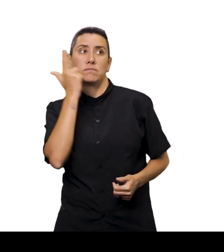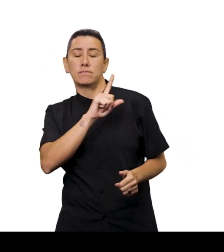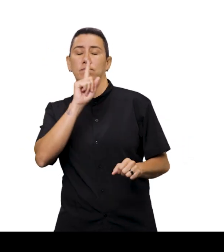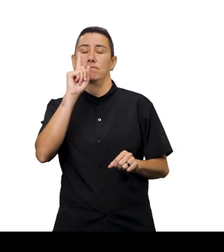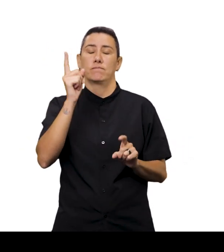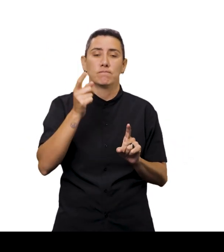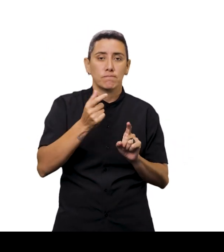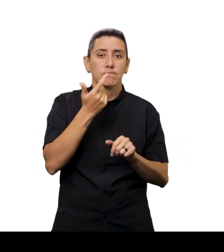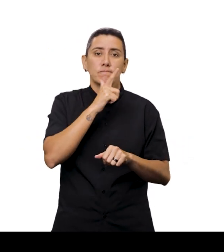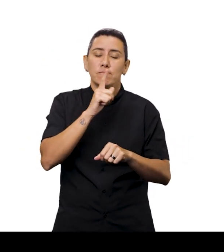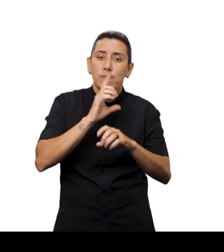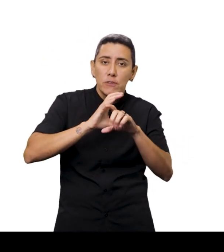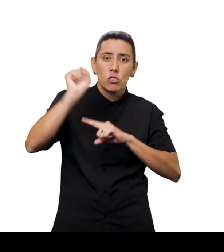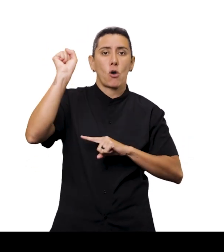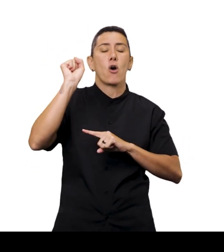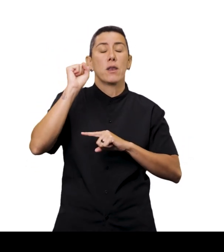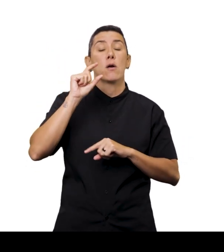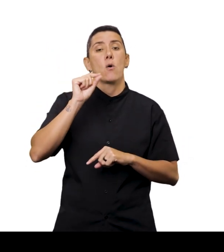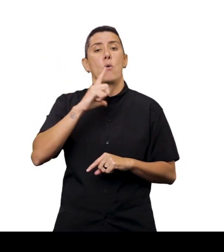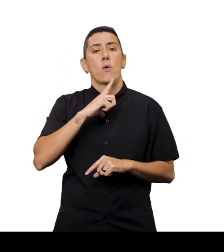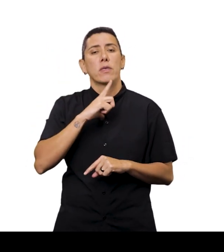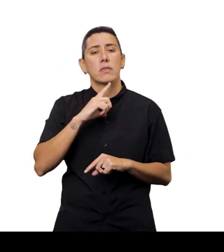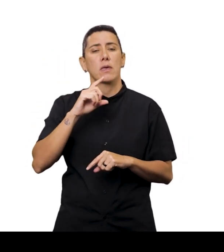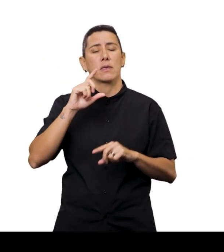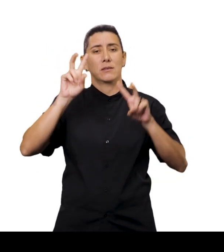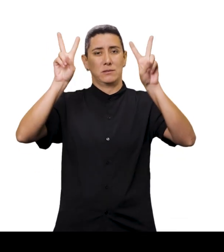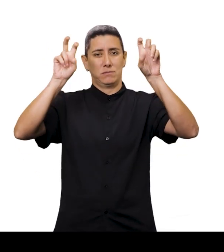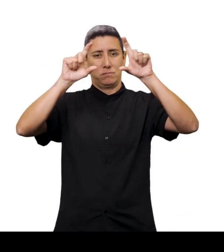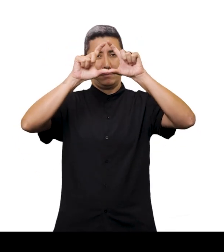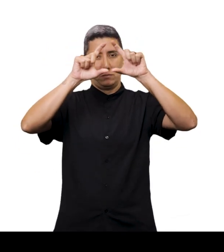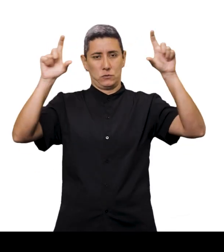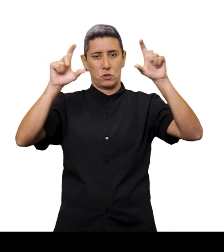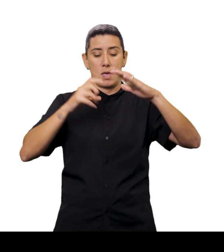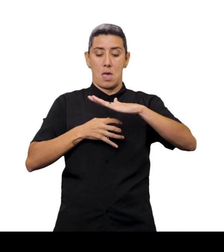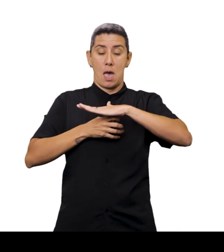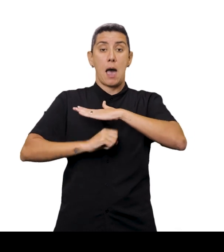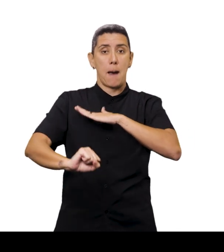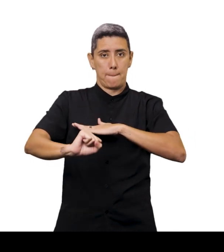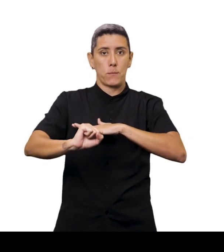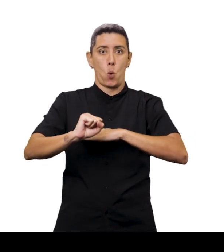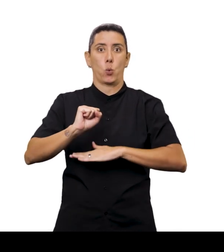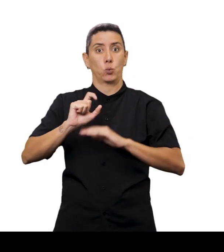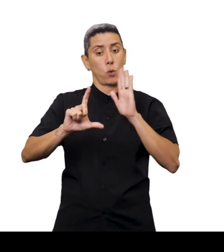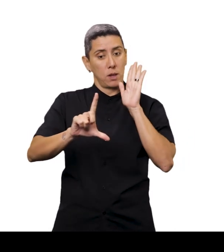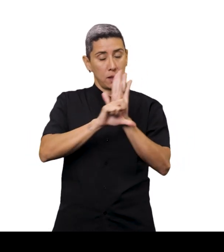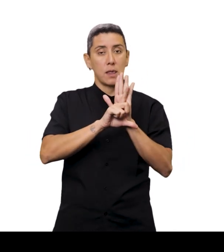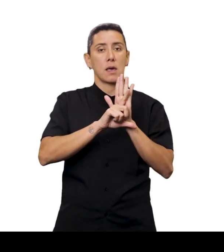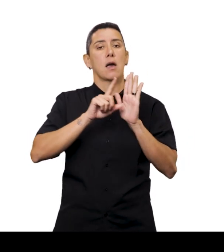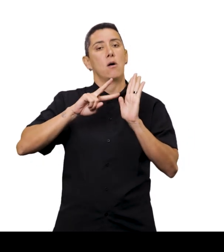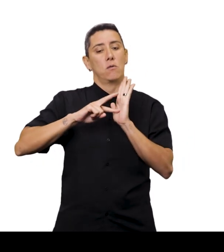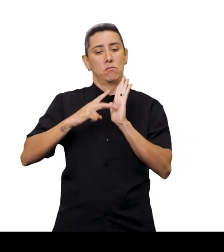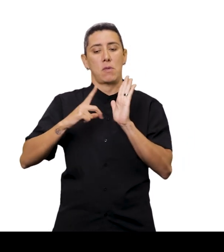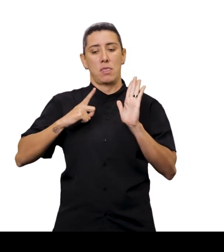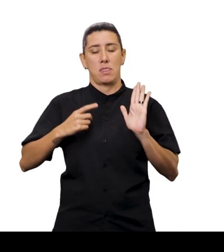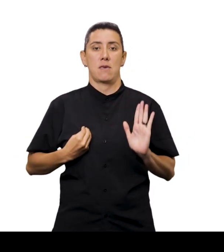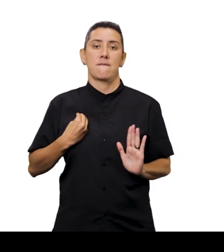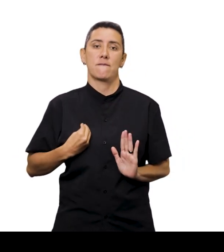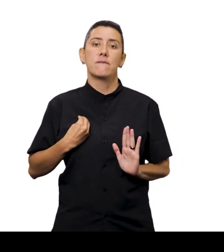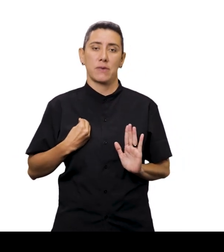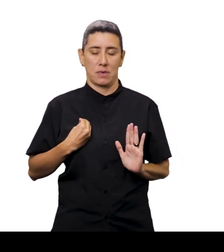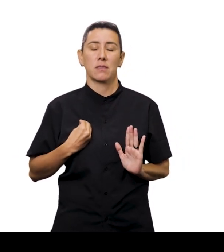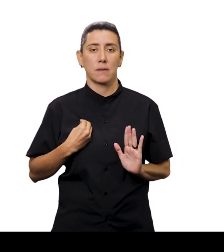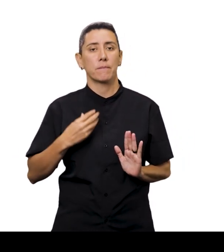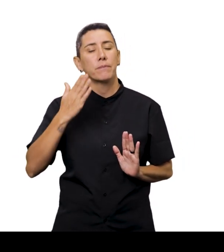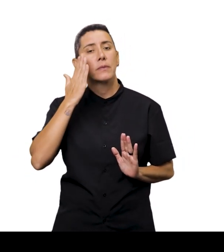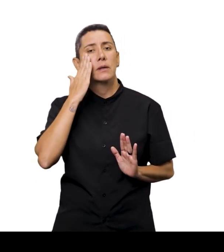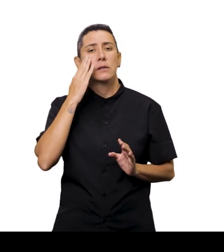culminaram nessa conquista. Não por acaso, esta exposição conta com um núcleo intitulado "Aborto legal é